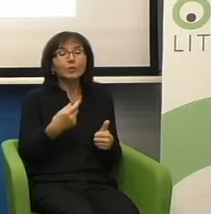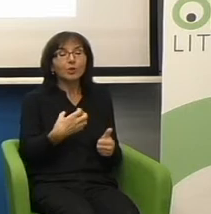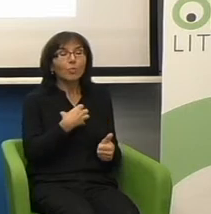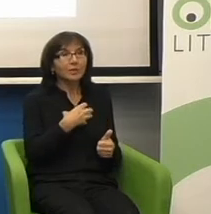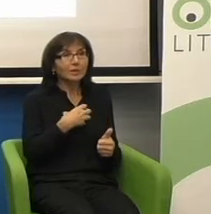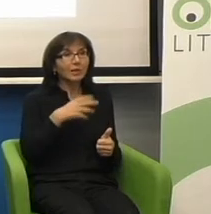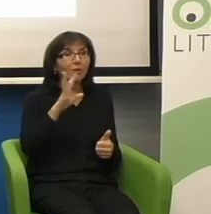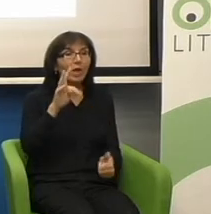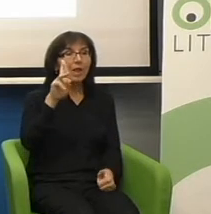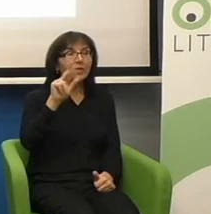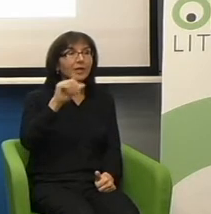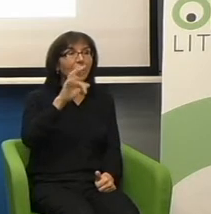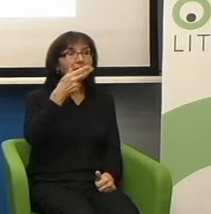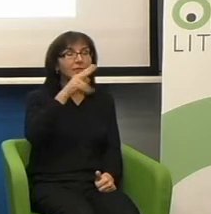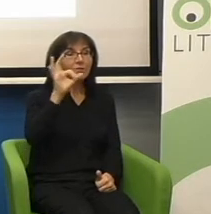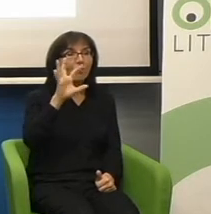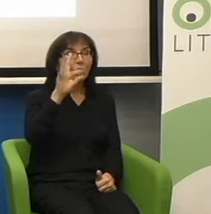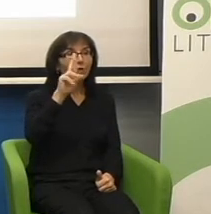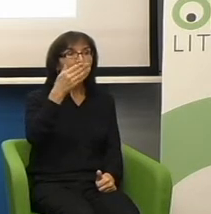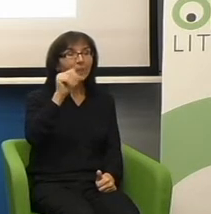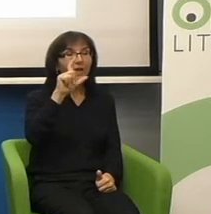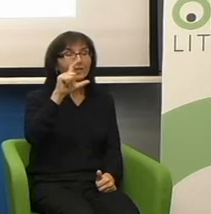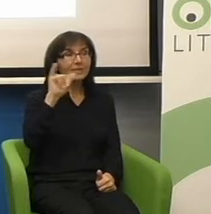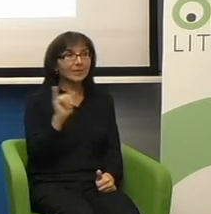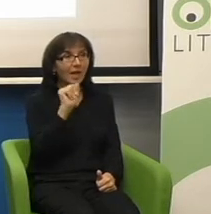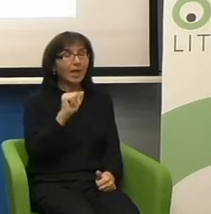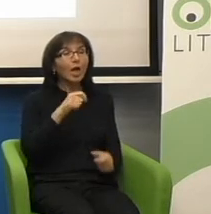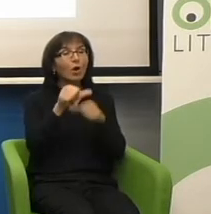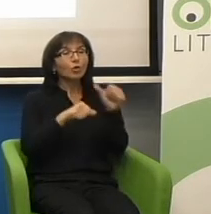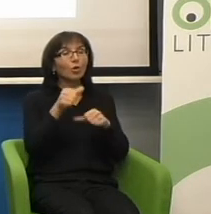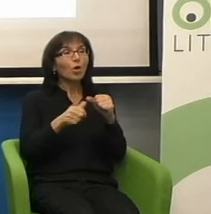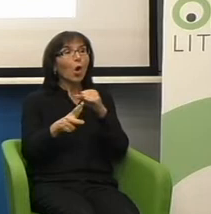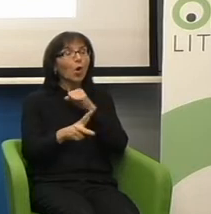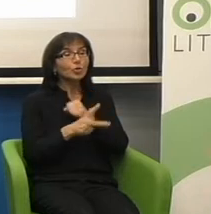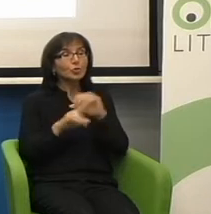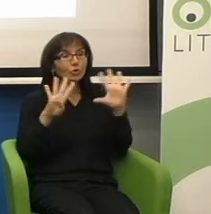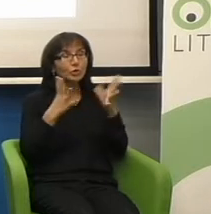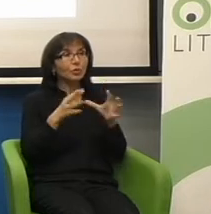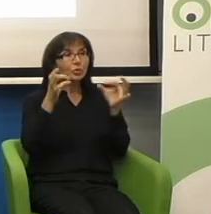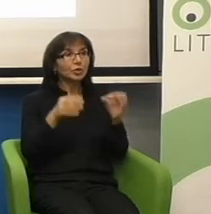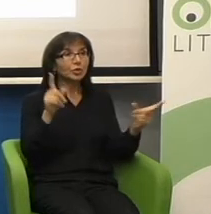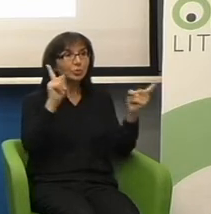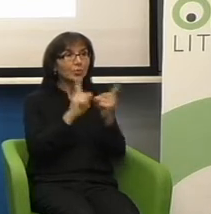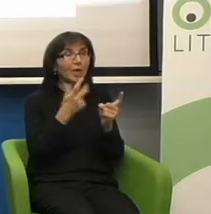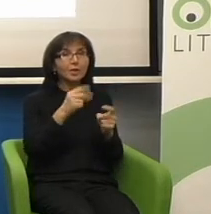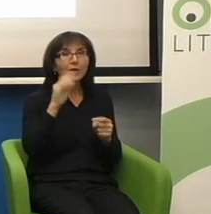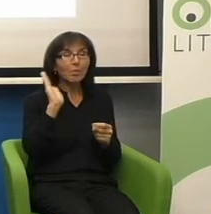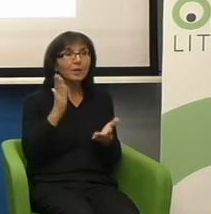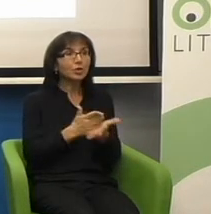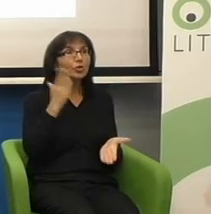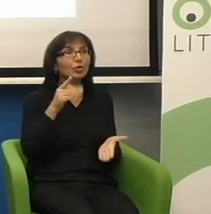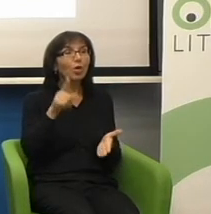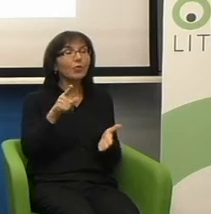transformacja najczęściej kojarzy nam się z rokiem 89, ale to dzisiejsze spotkanie to nie będzie tylko ten